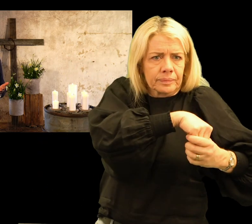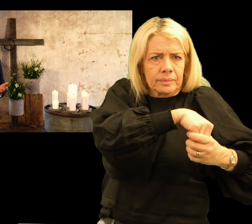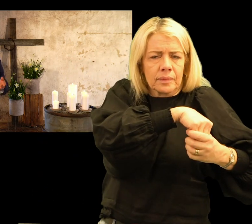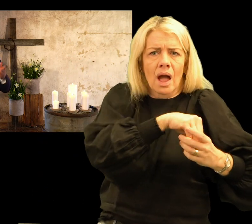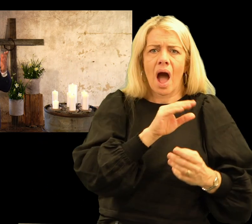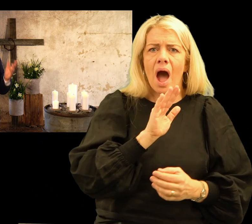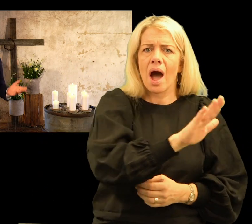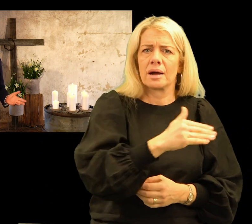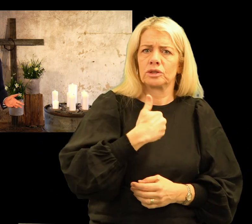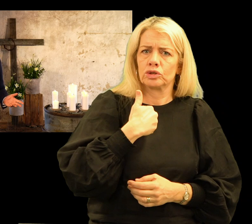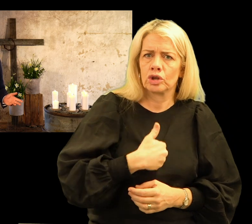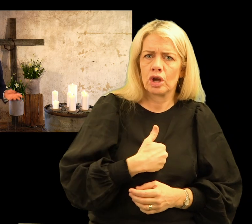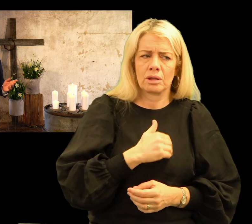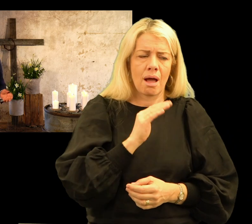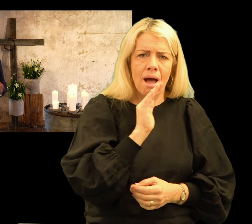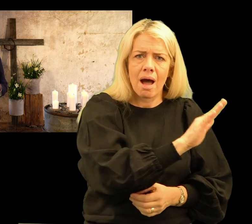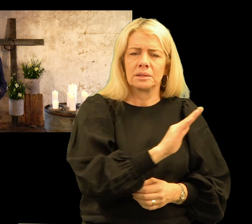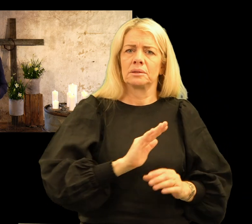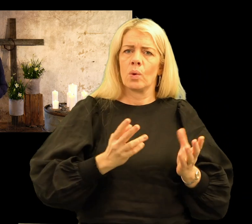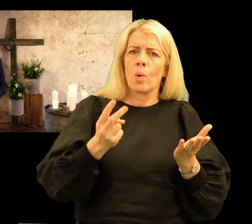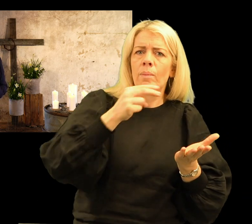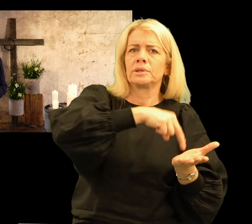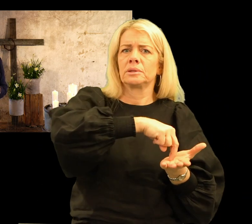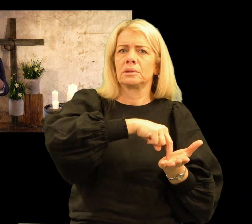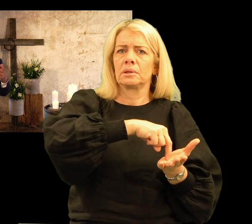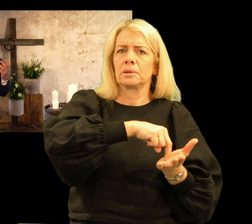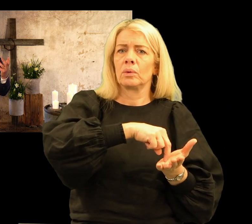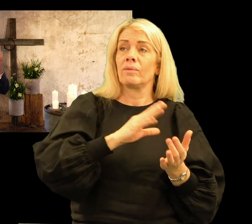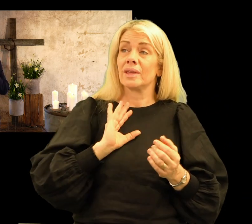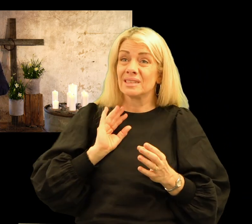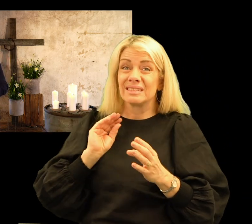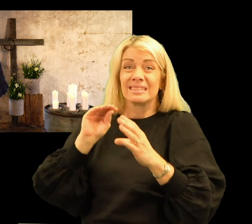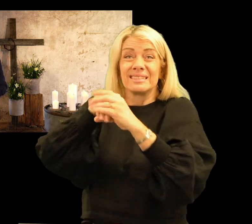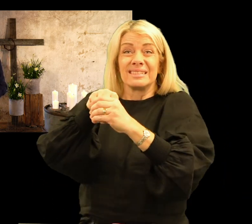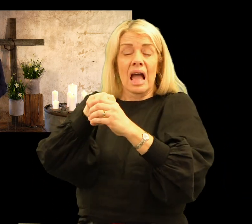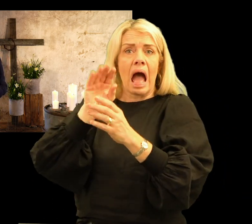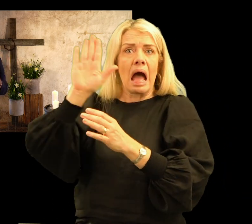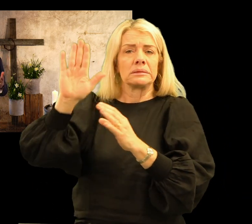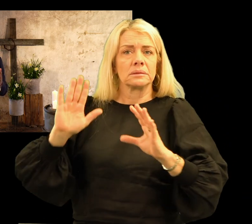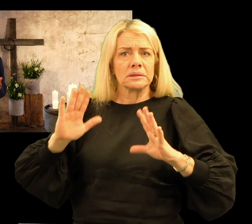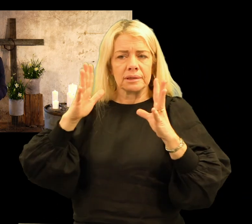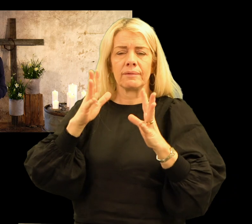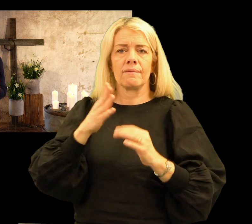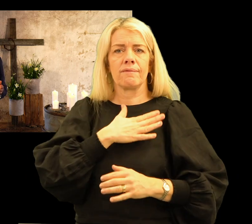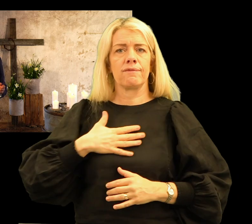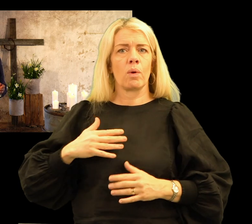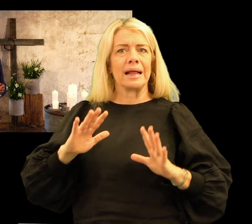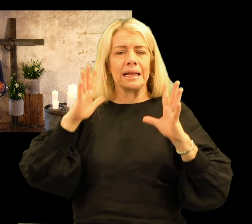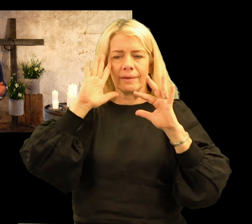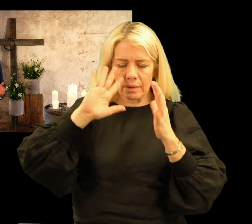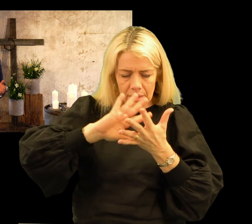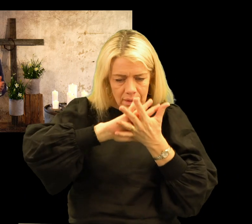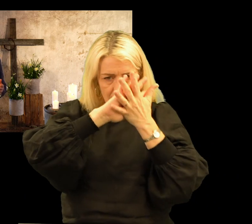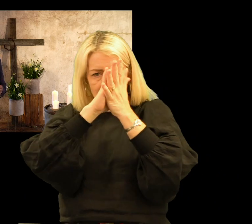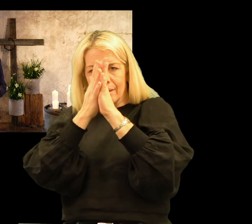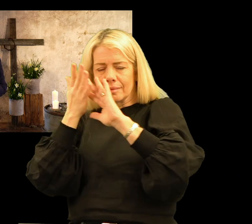händer, när vi delar denna död och uppståndelse tillsammans med Jesus, då vänds våra liv rätt. Redan nu